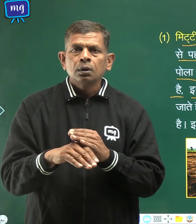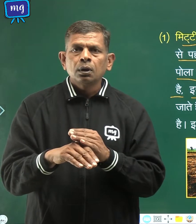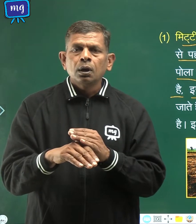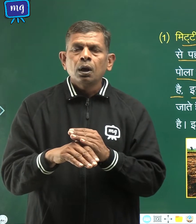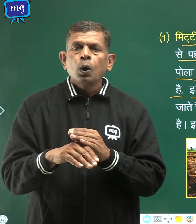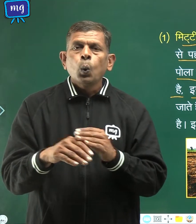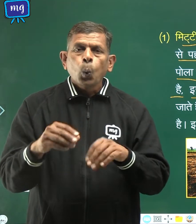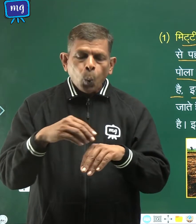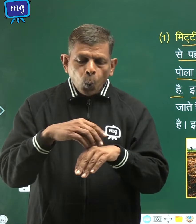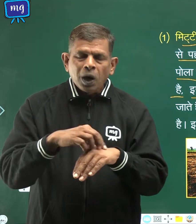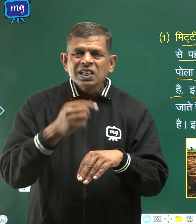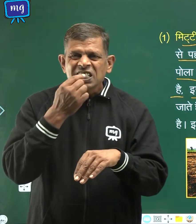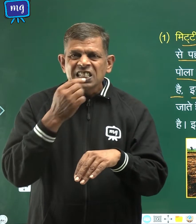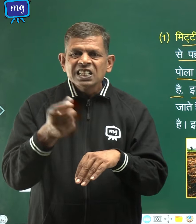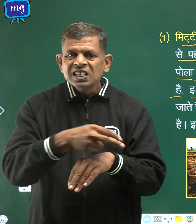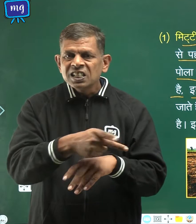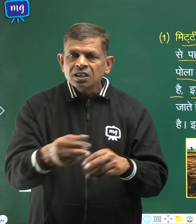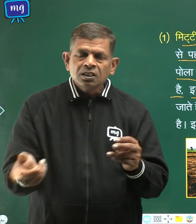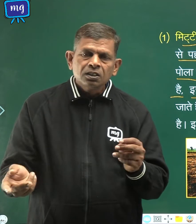पोषक पदार्थ